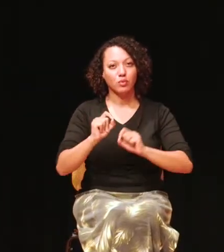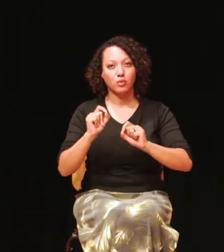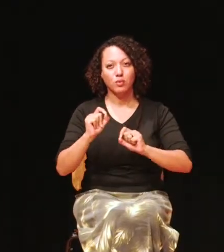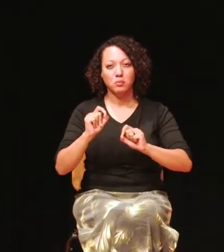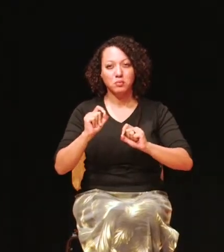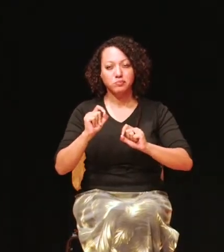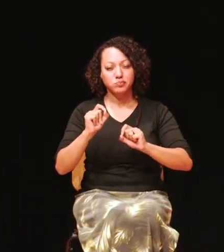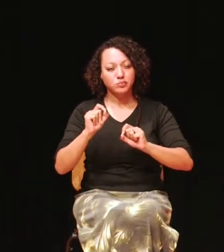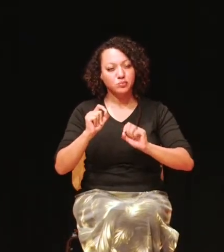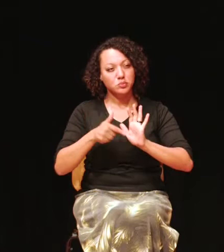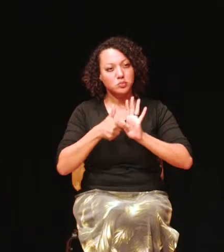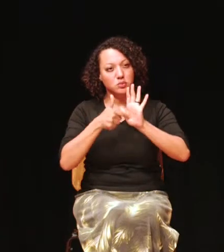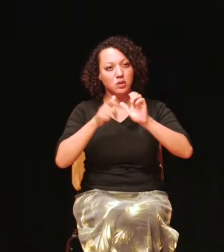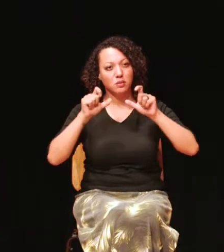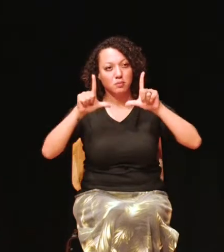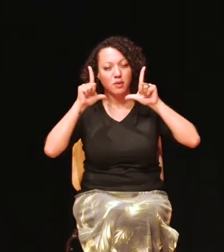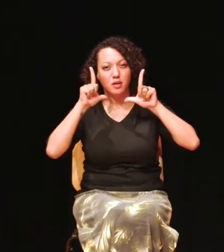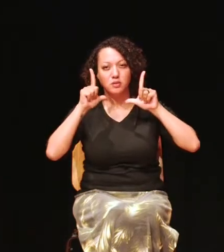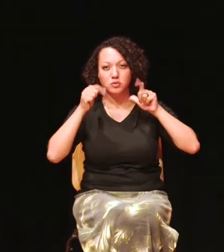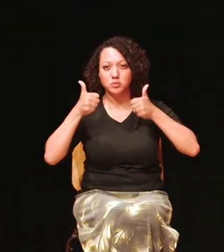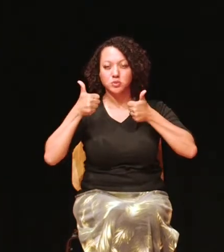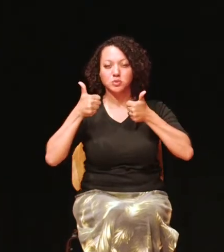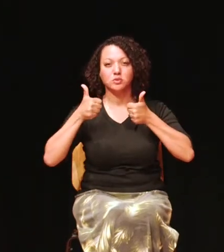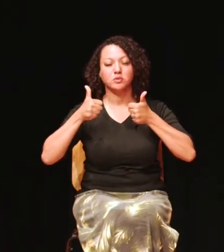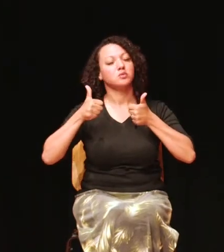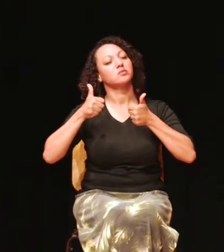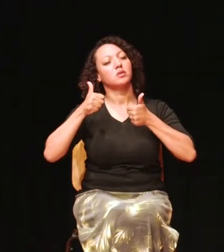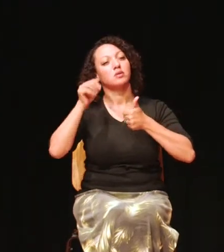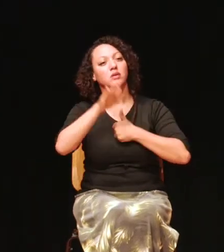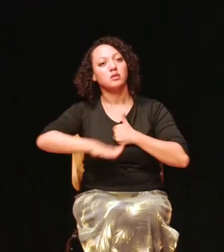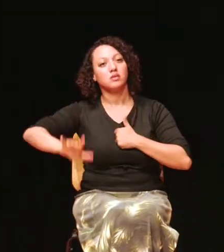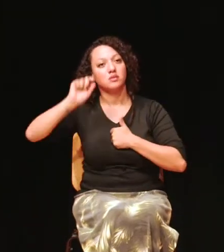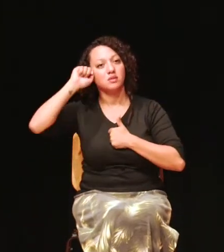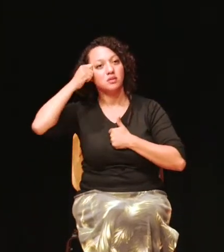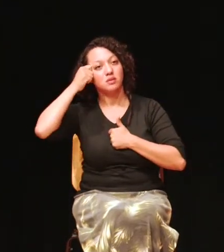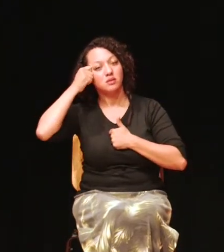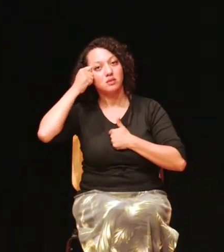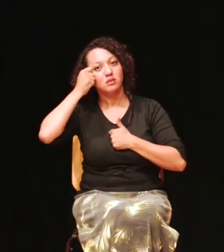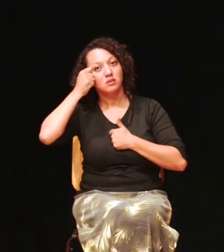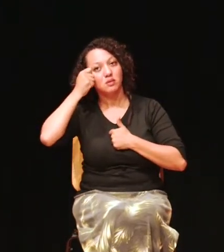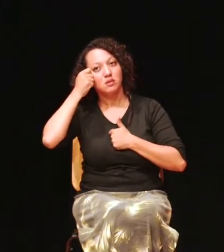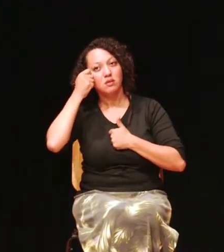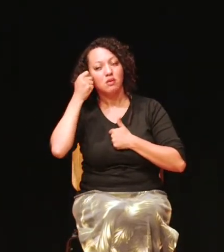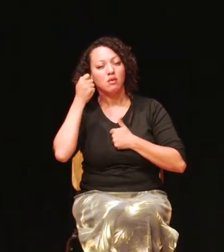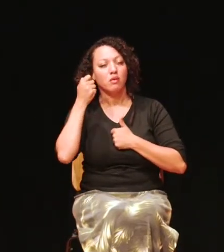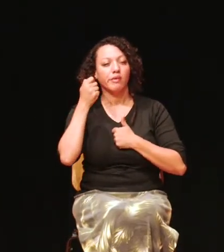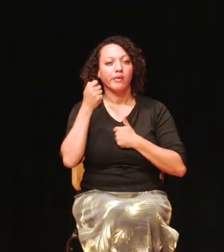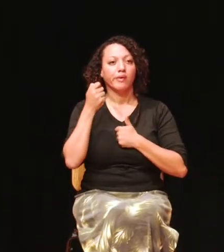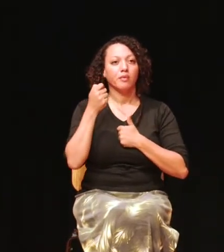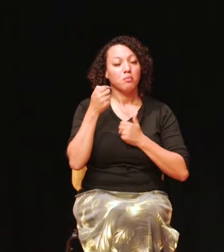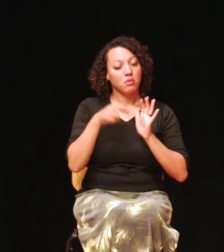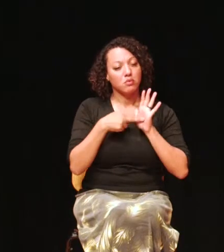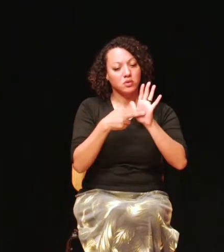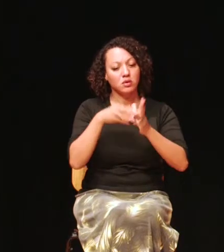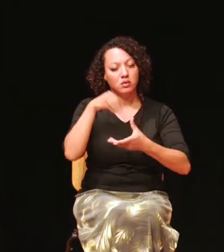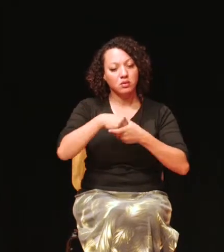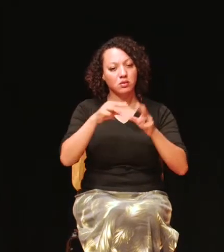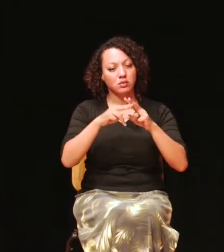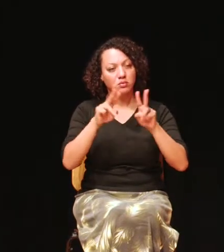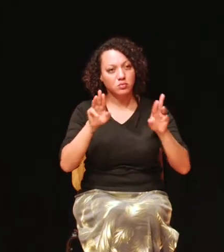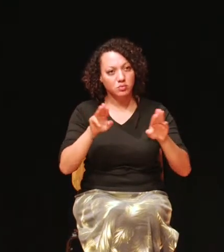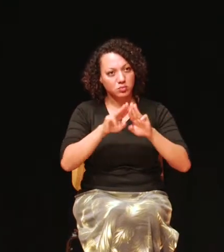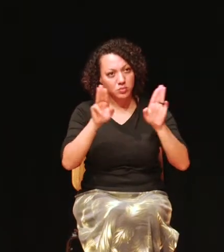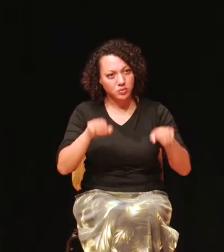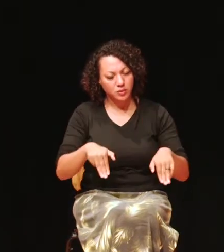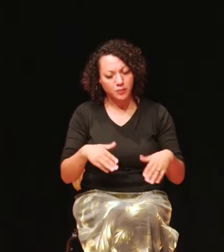positiva da criança negra, ao invés de reforçar uma imagem negativa numa representação que poderia ser dentro de um museu.